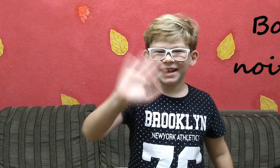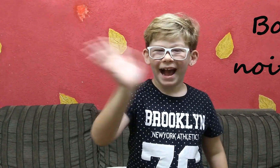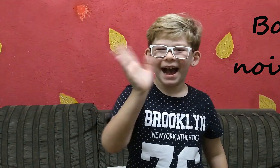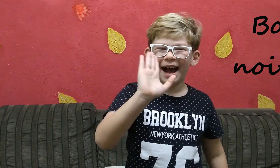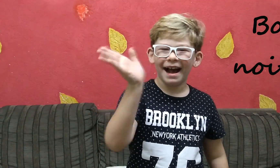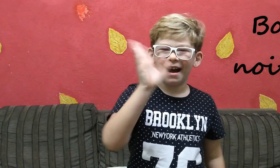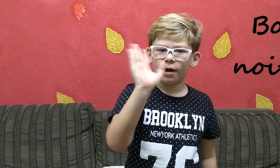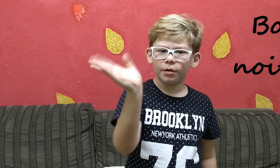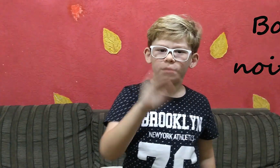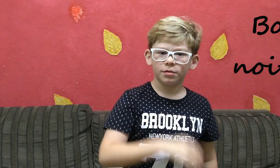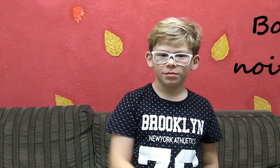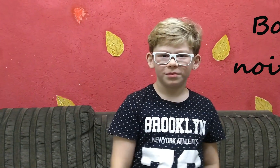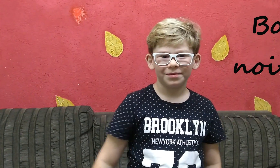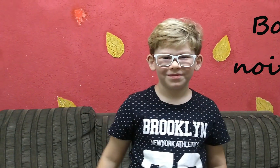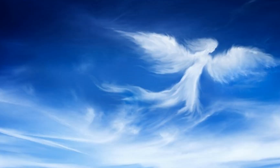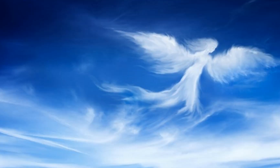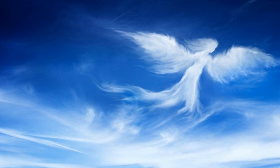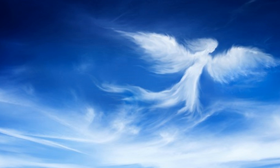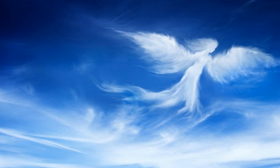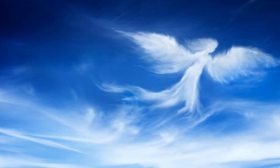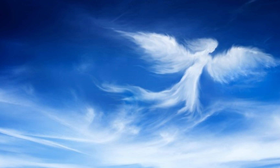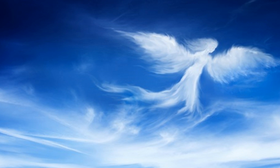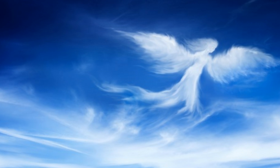Tchau Tchau